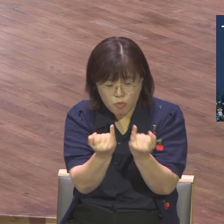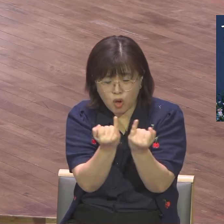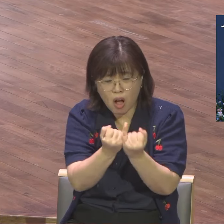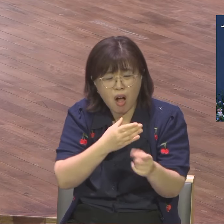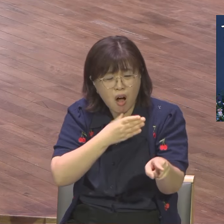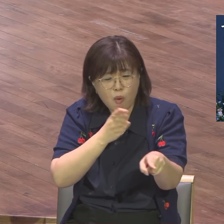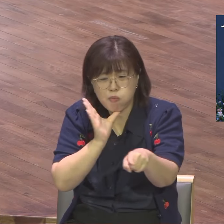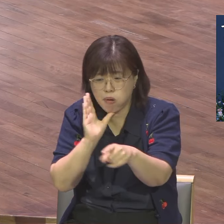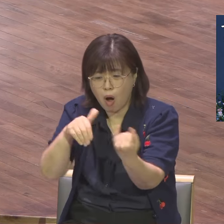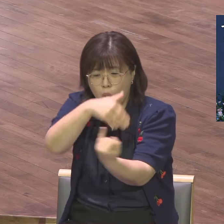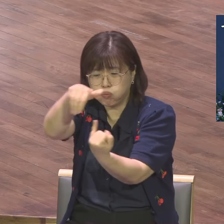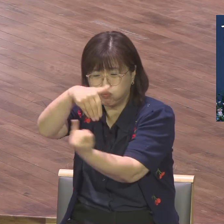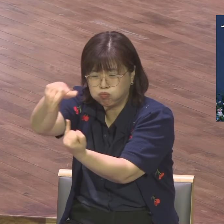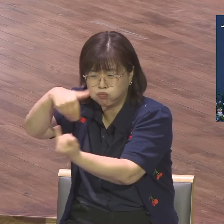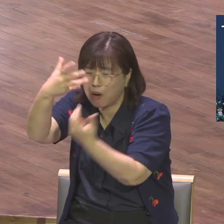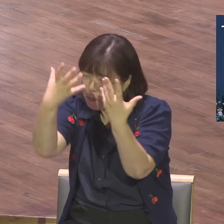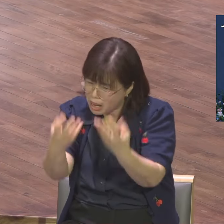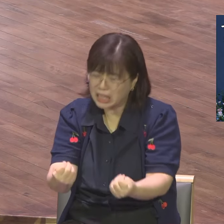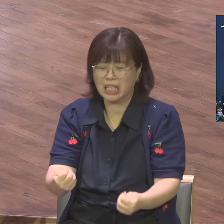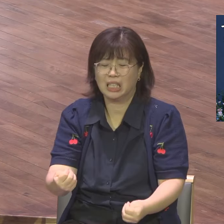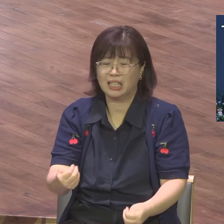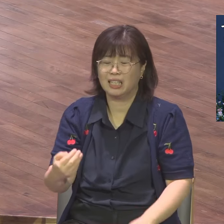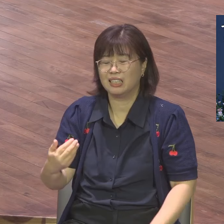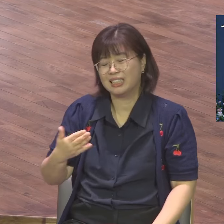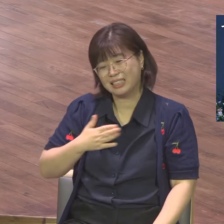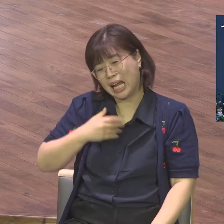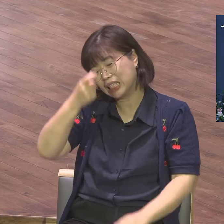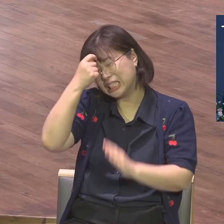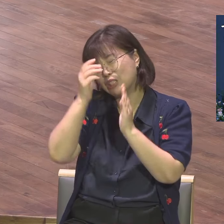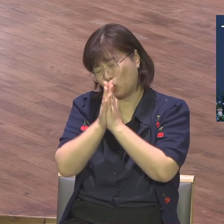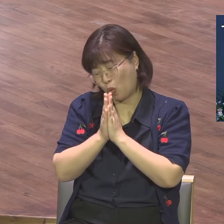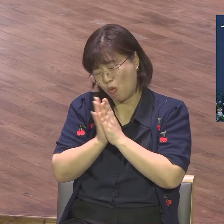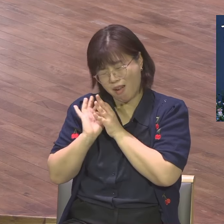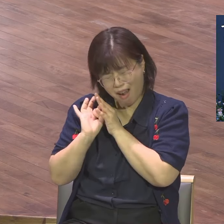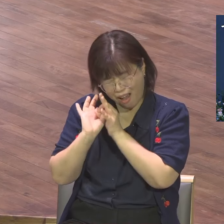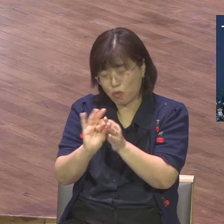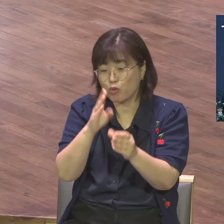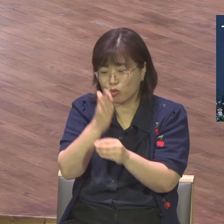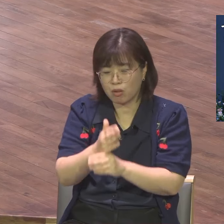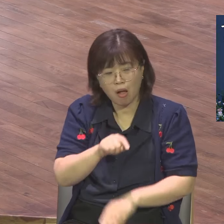제목입니다. 주여 저 노처녀들